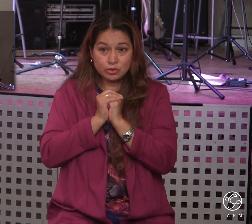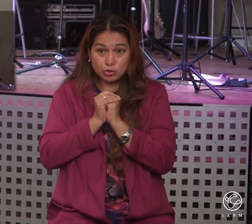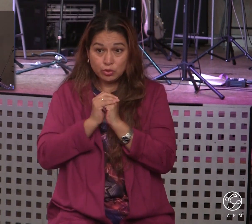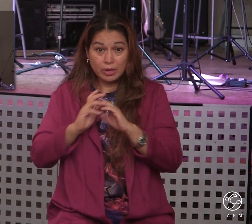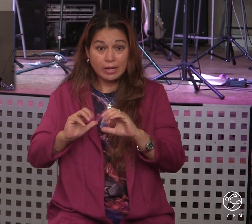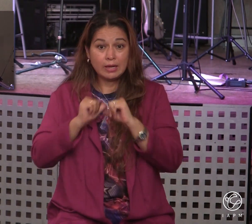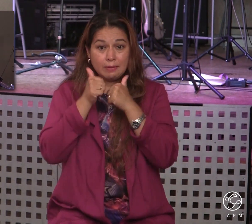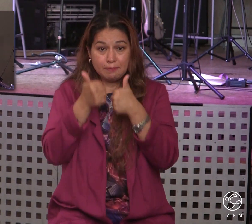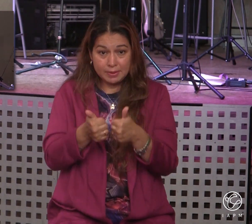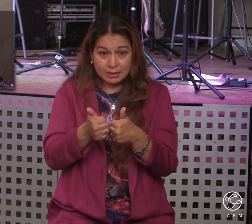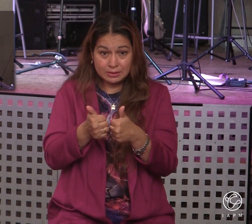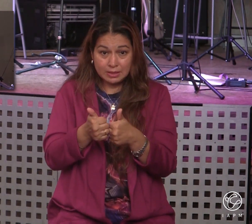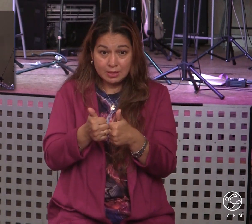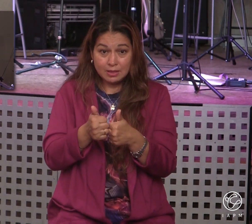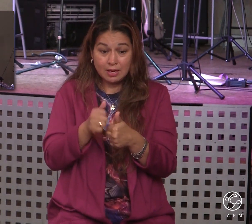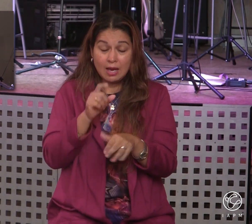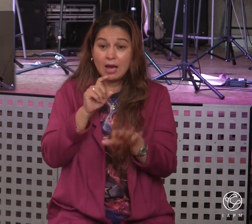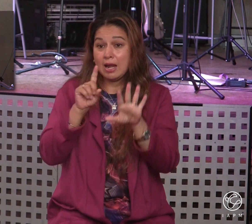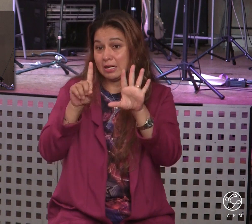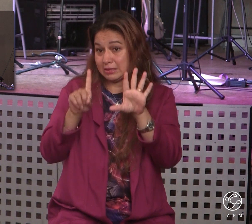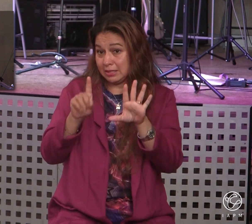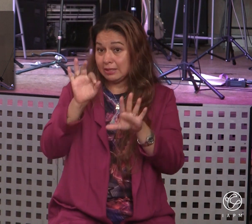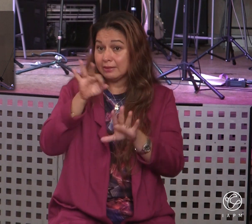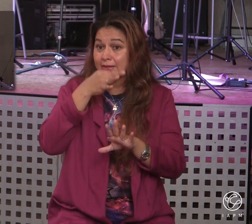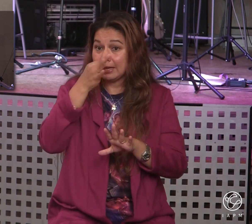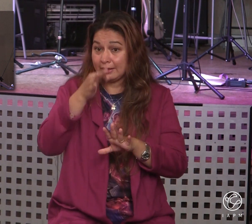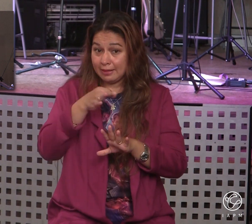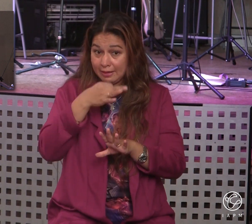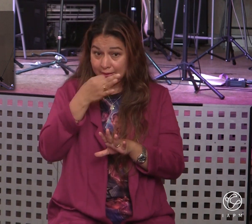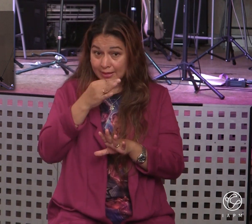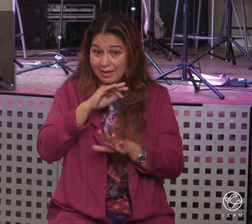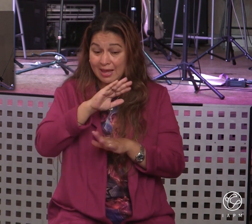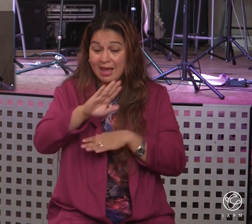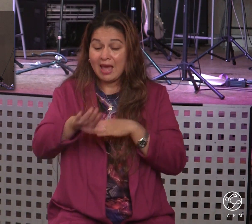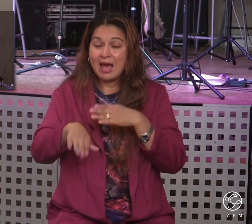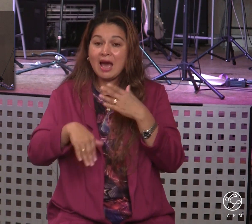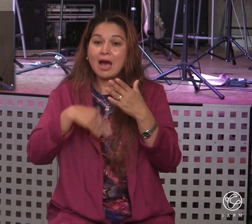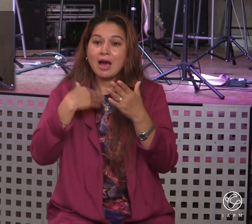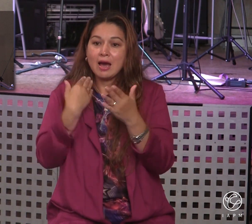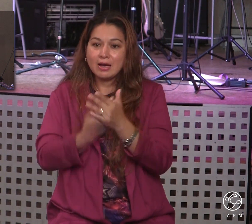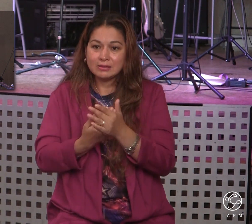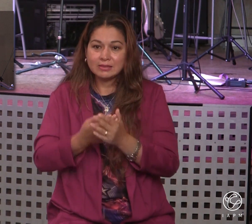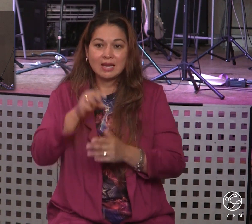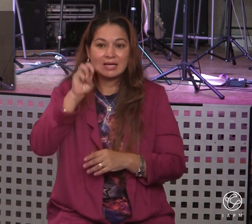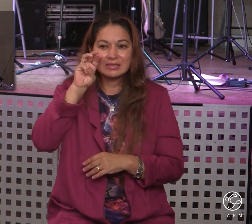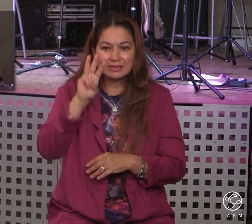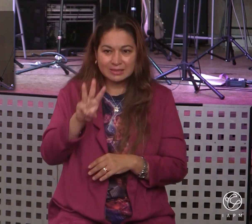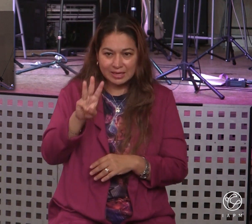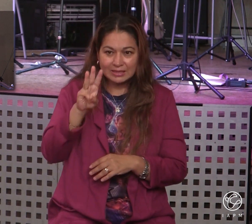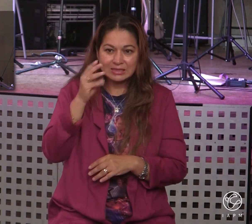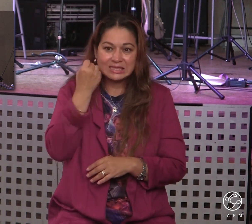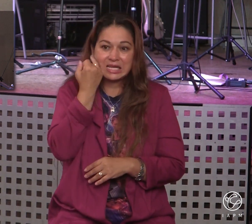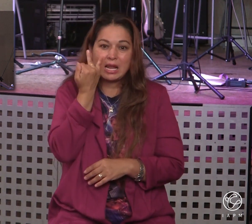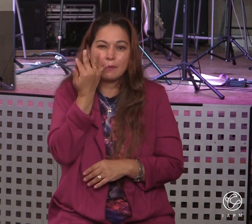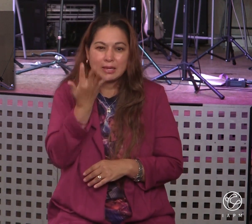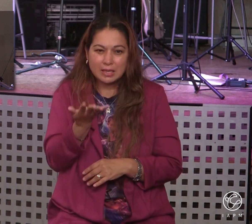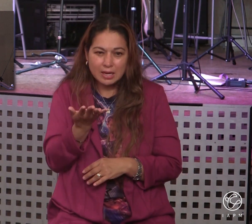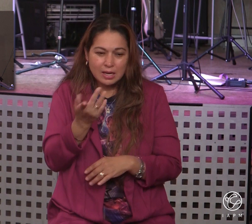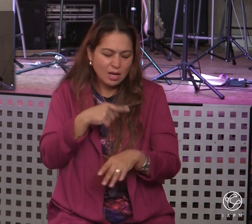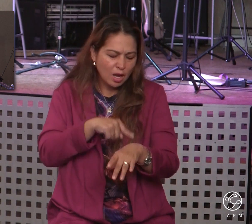6 de la tarde. Ponle que sea al principio, hasta las 3 de la mañana, ¿cuánto ha pasado? Matemáticos.